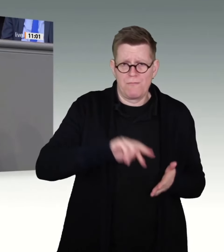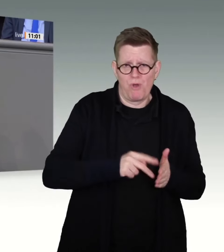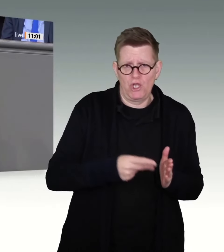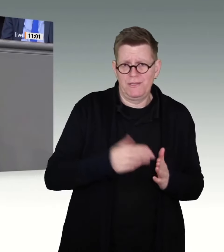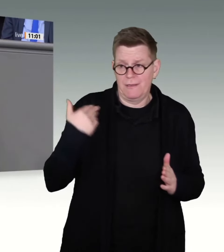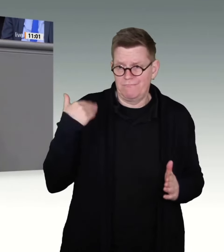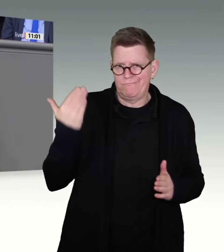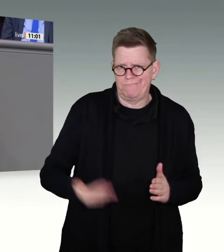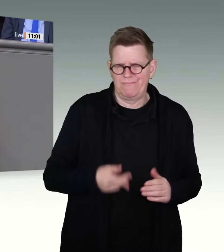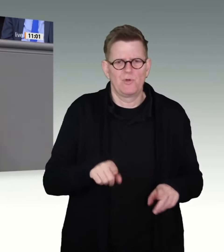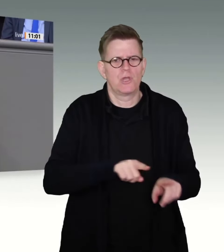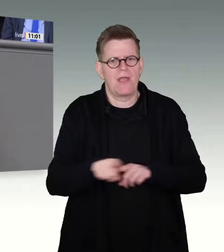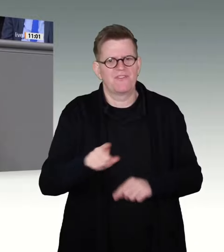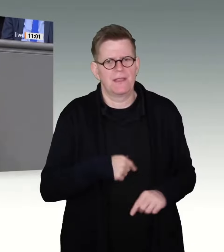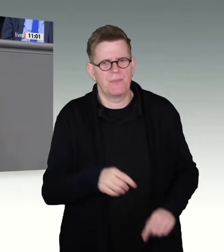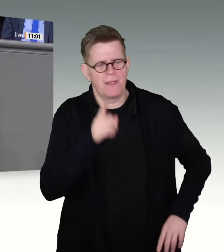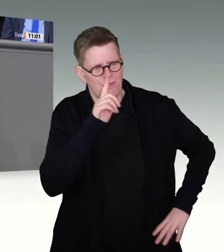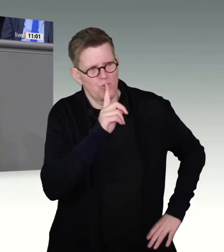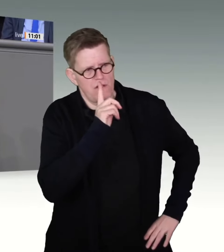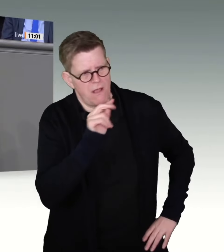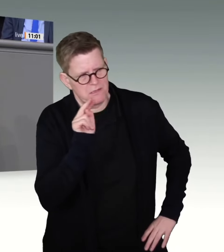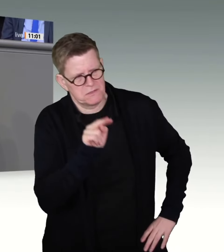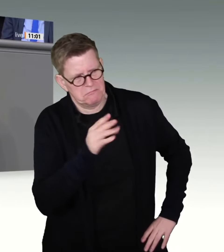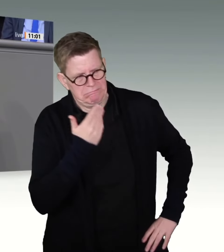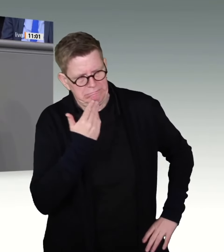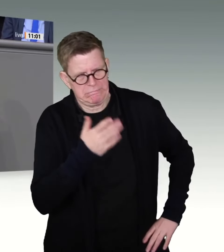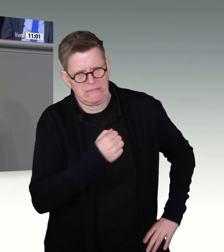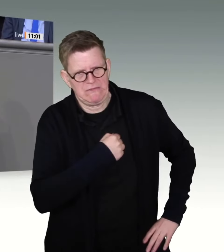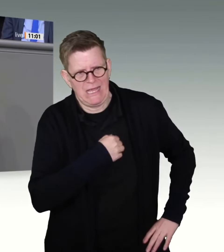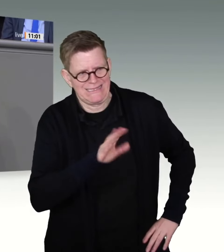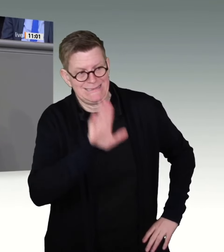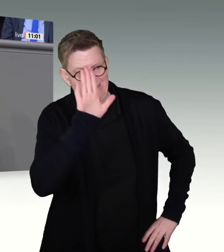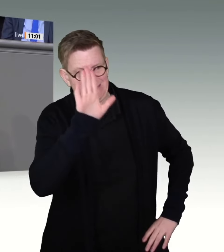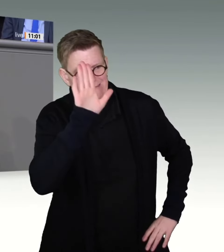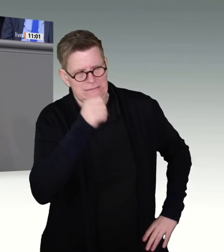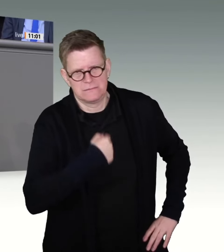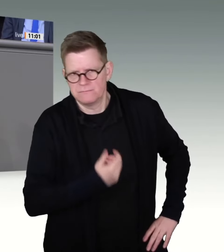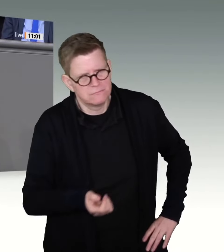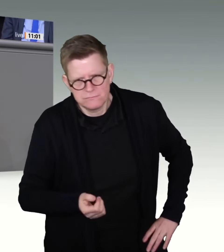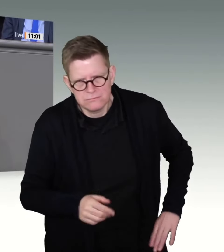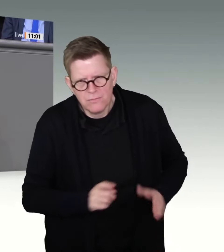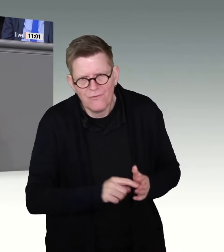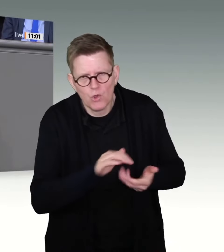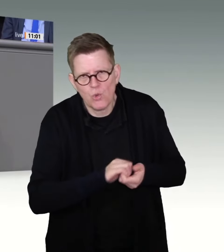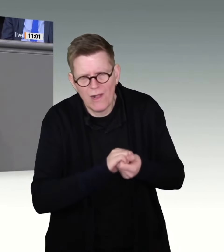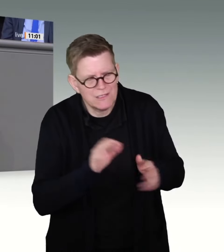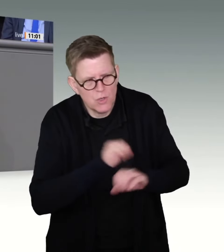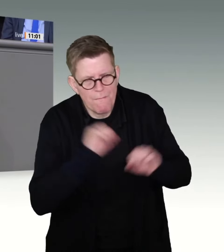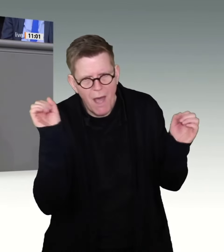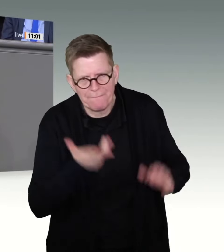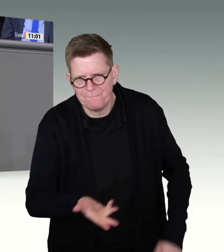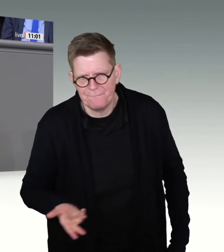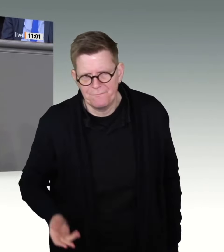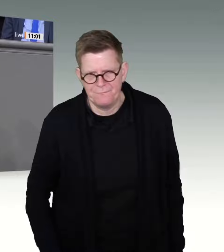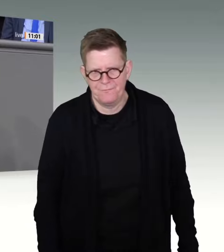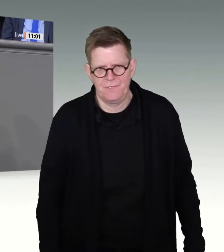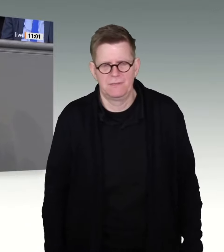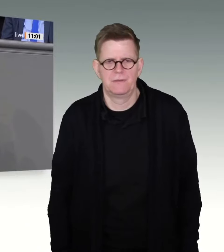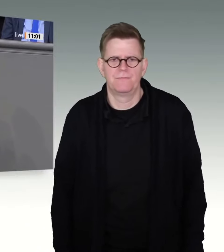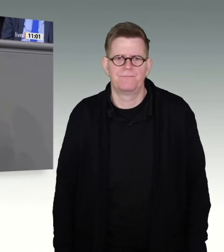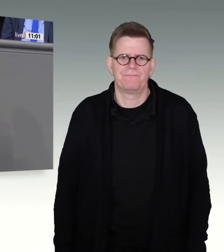Die FDP schaut immer nur leise zu und hat Angst, das Wort zu erheben, weil sie sonst die Koalition platzen lassen müsste. Denn,